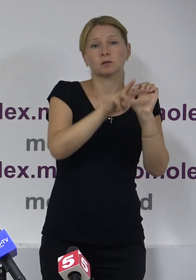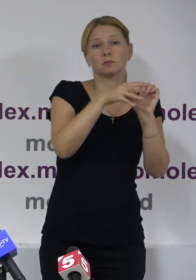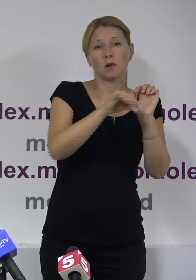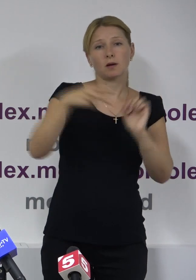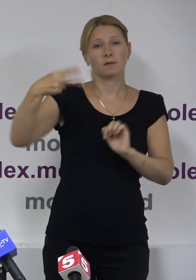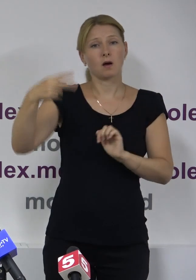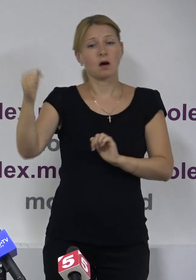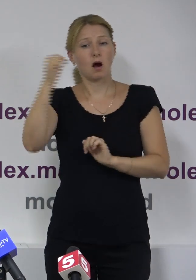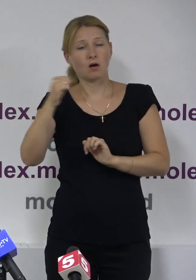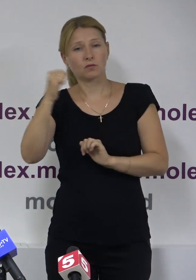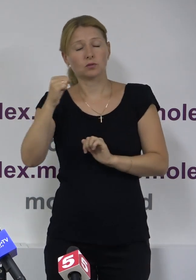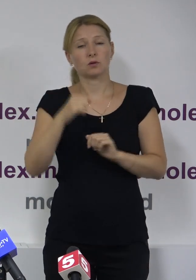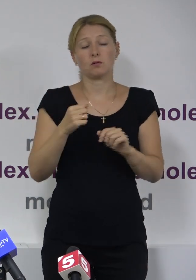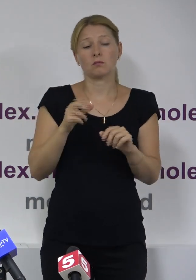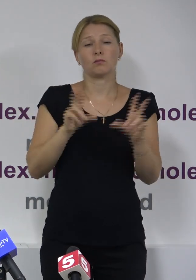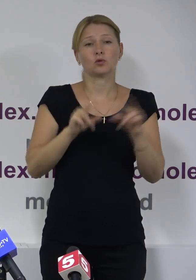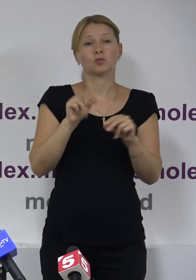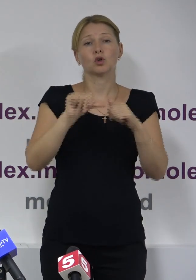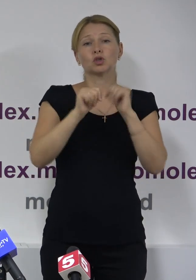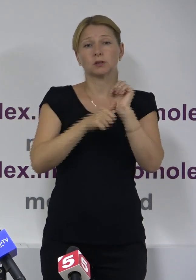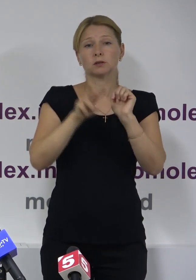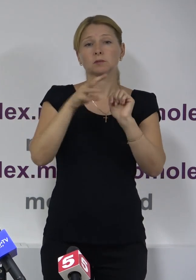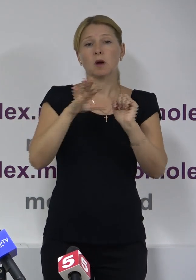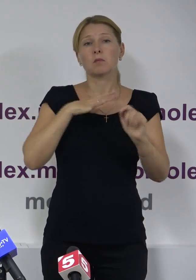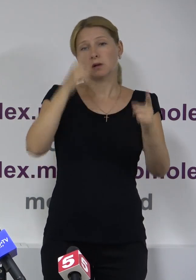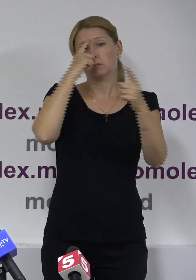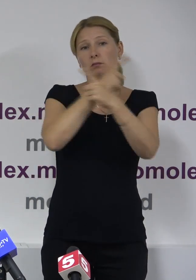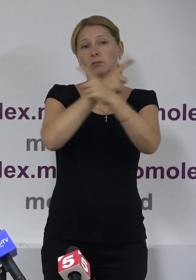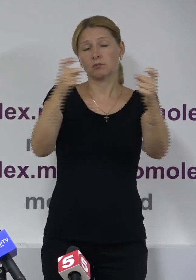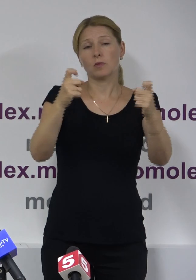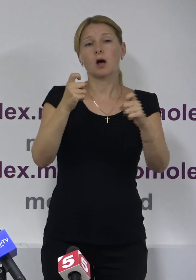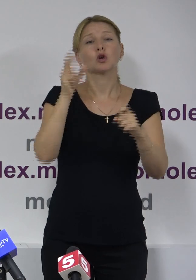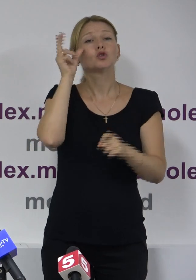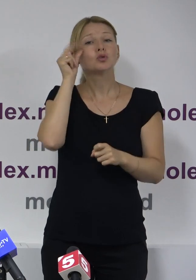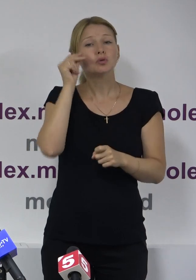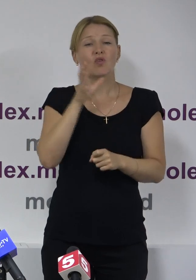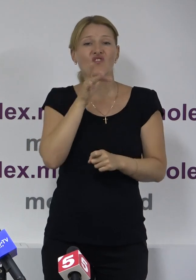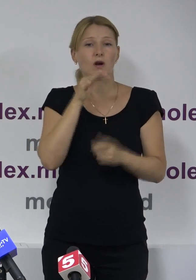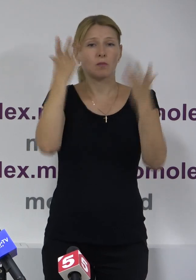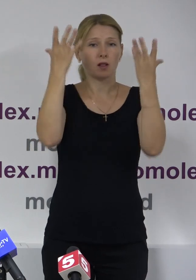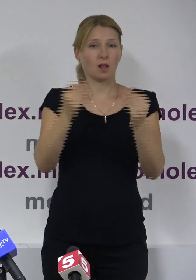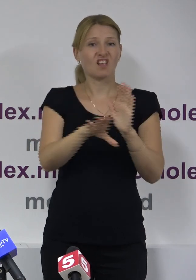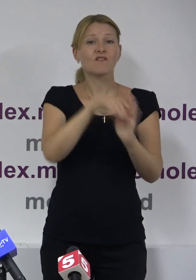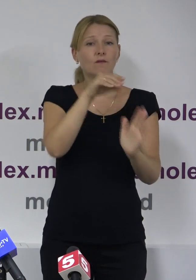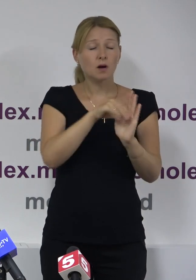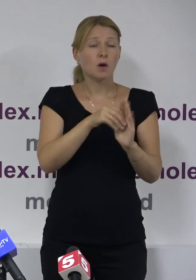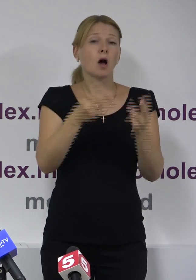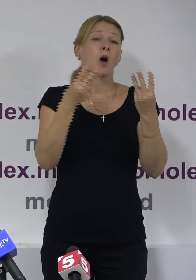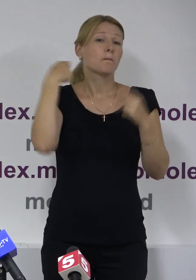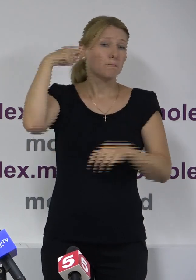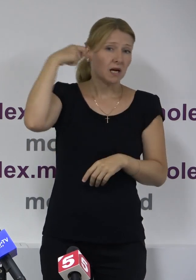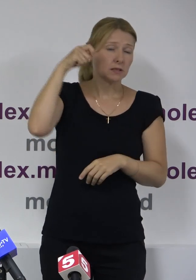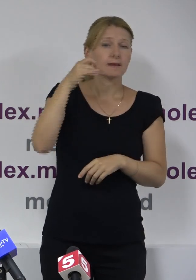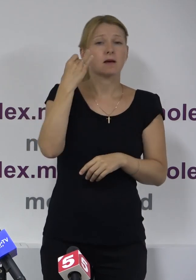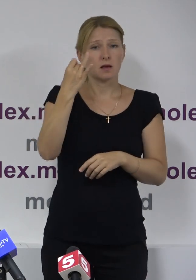august, 16 mai fiind data când a fost anunțată ziua alegerilor, atât pentru alegerile prezidențiale, cât și